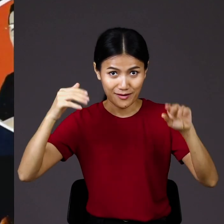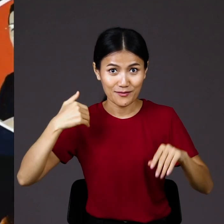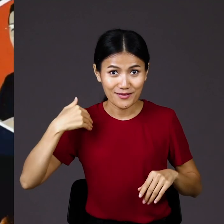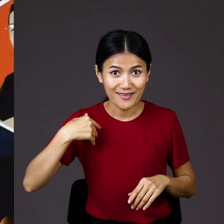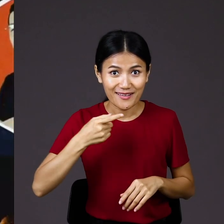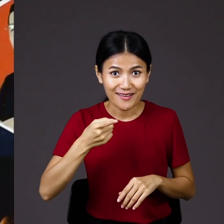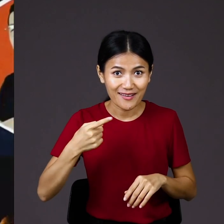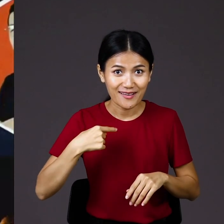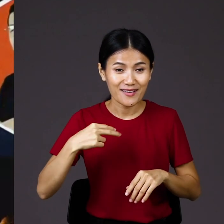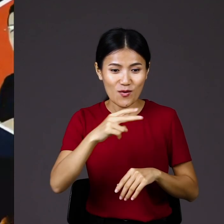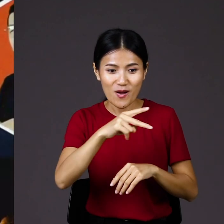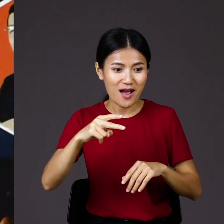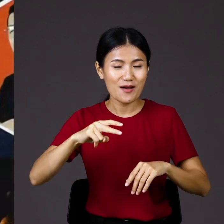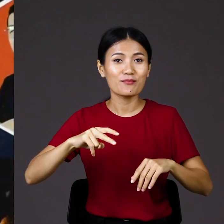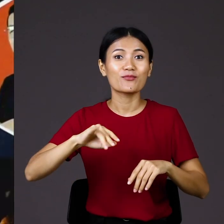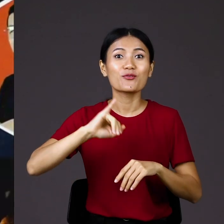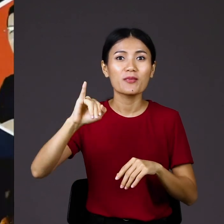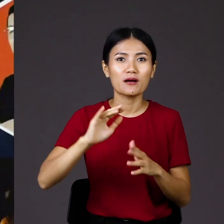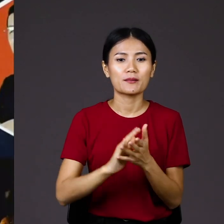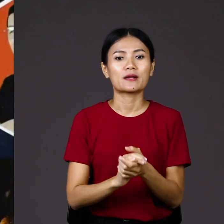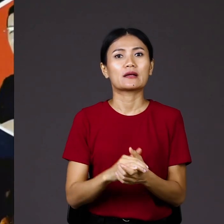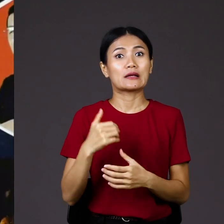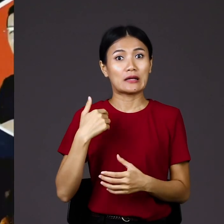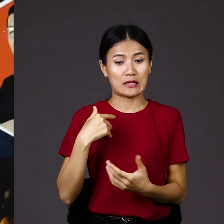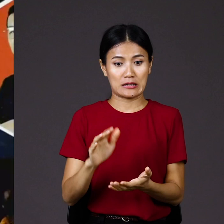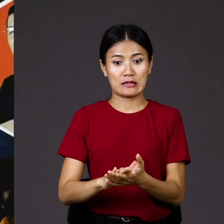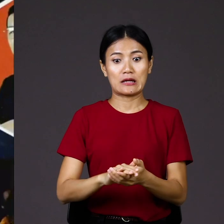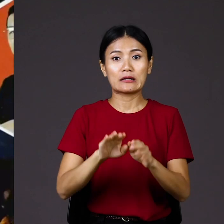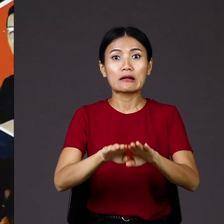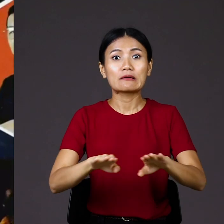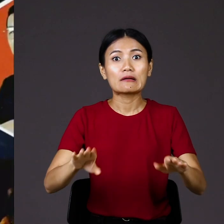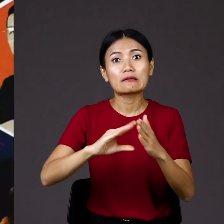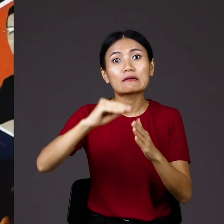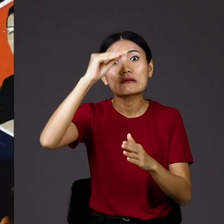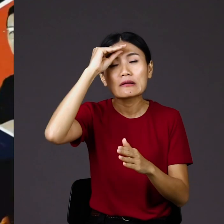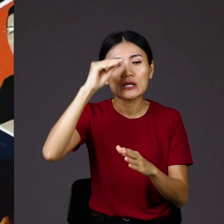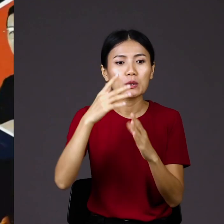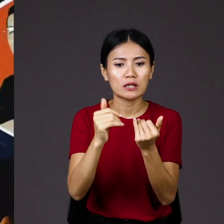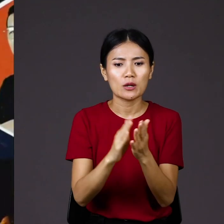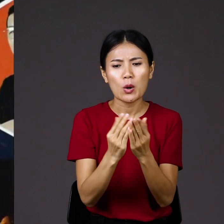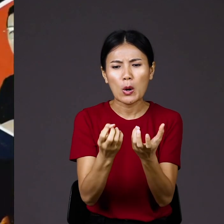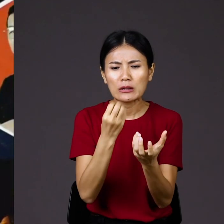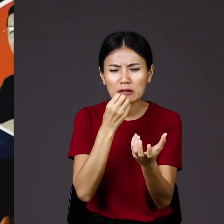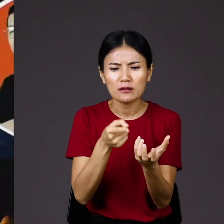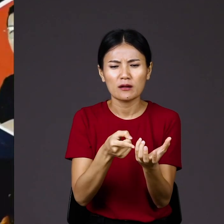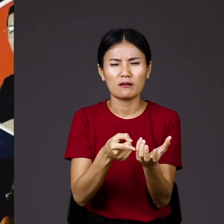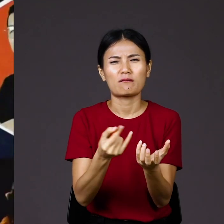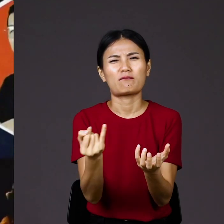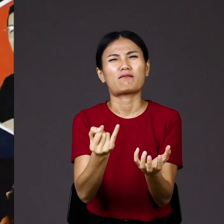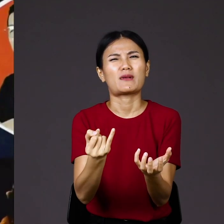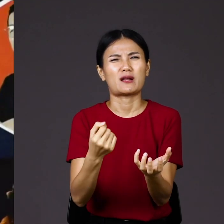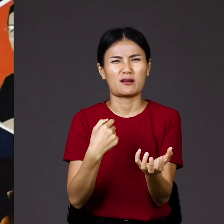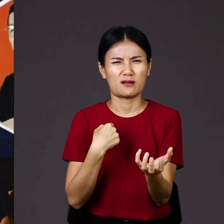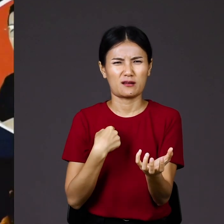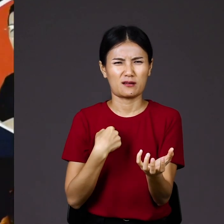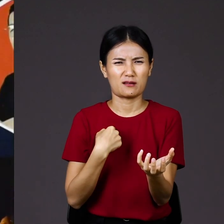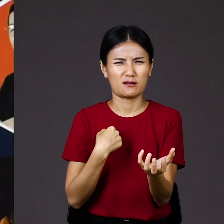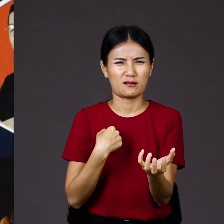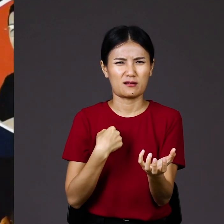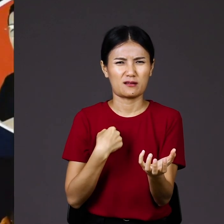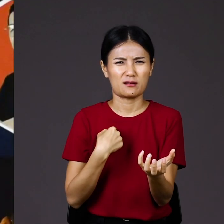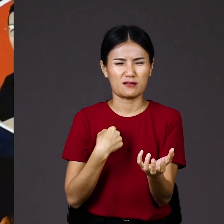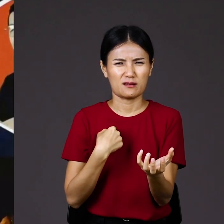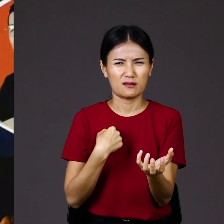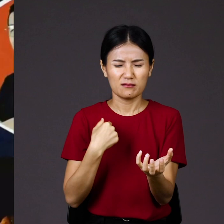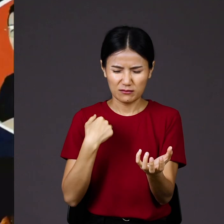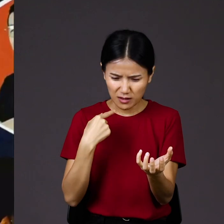เรามีเด็กที่ต้องกินอาหารที่ขาดโภชนาการผมกับคุณนันทิน